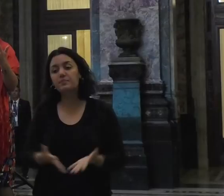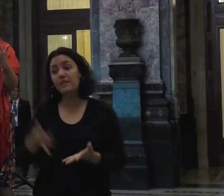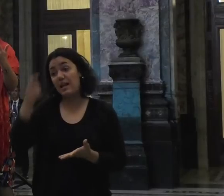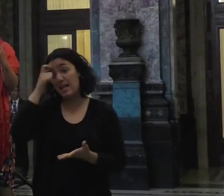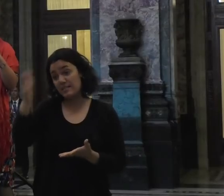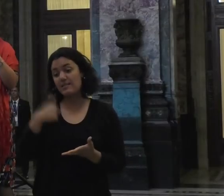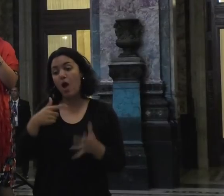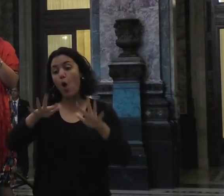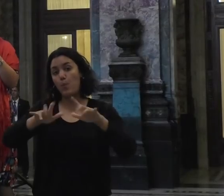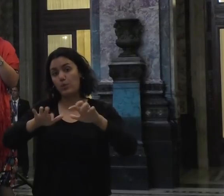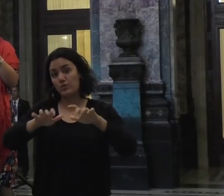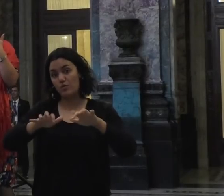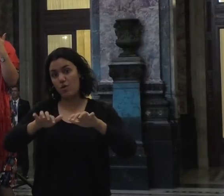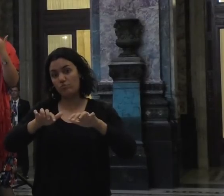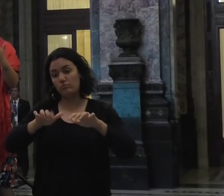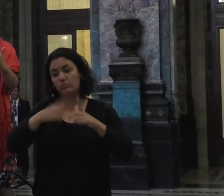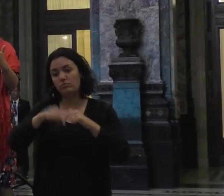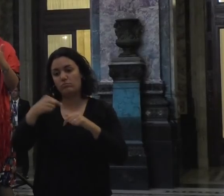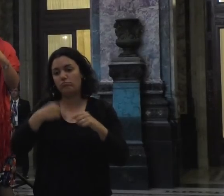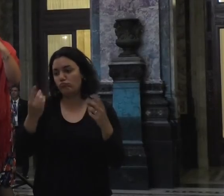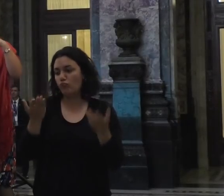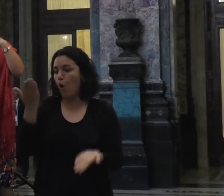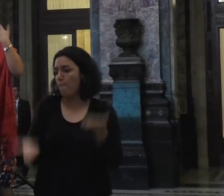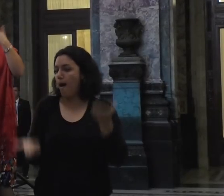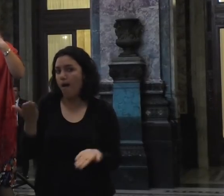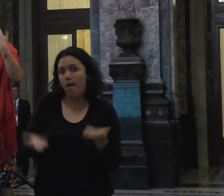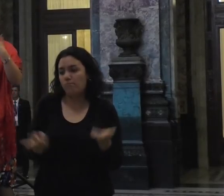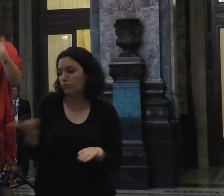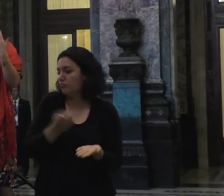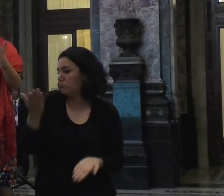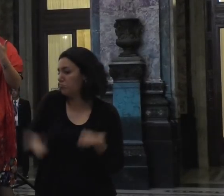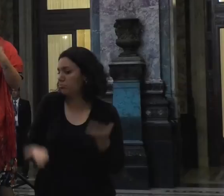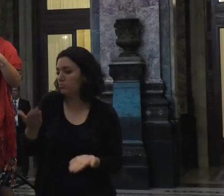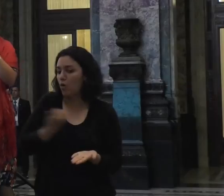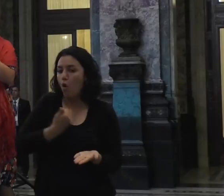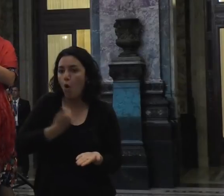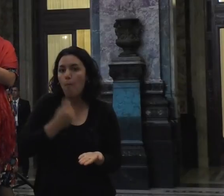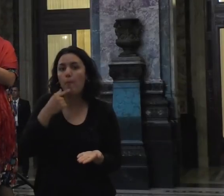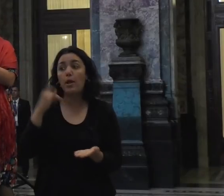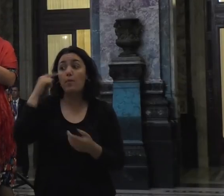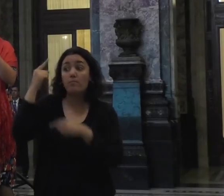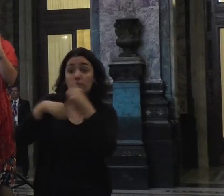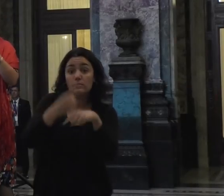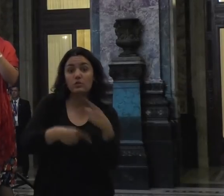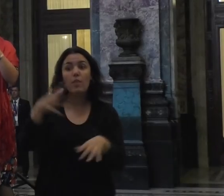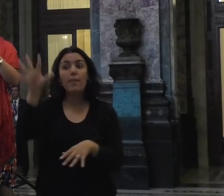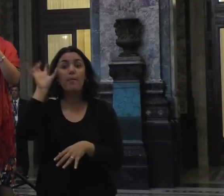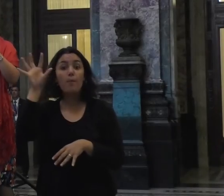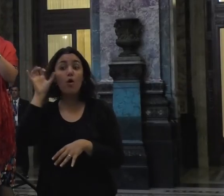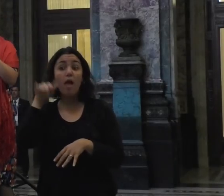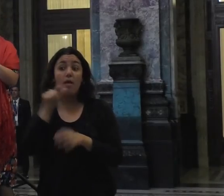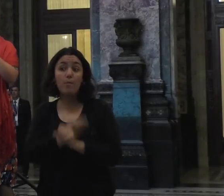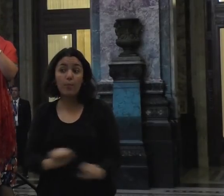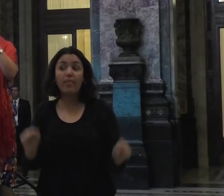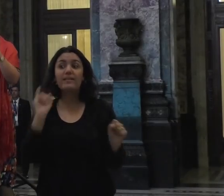de la computación. Simplemente se hacían analogías entre cómo los procesos cognitivos, por ejemplo la memoria, podía